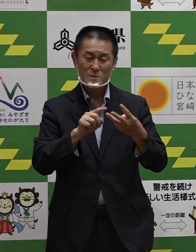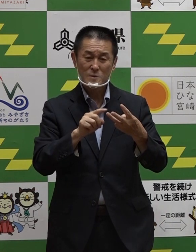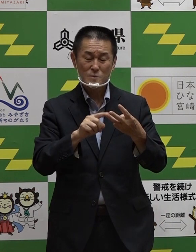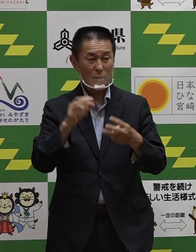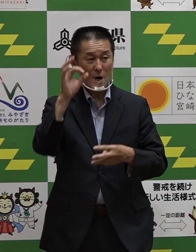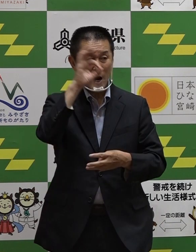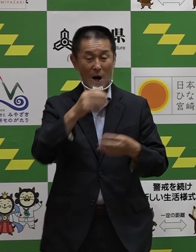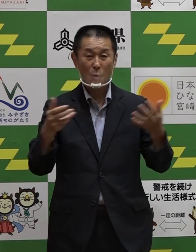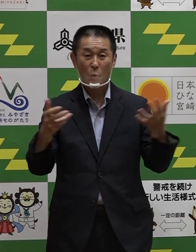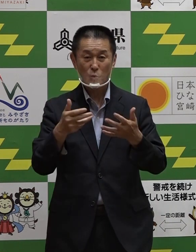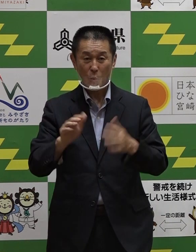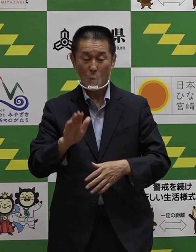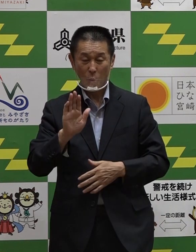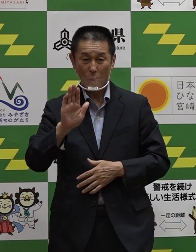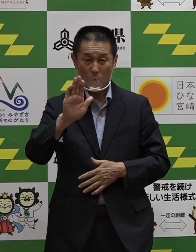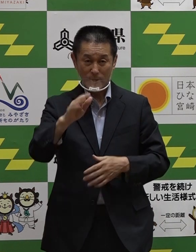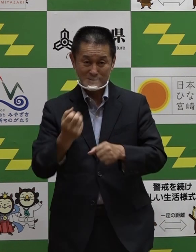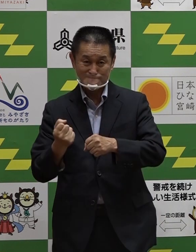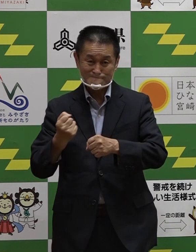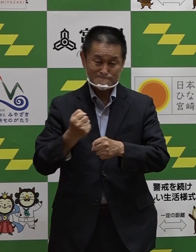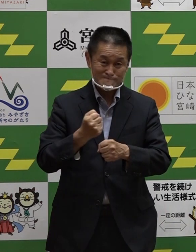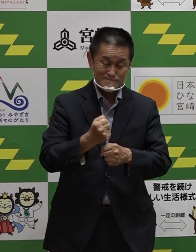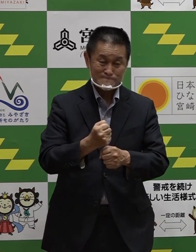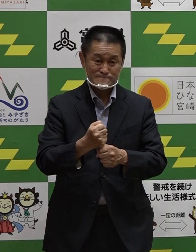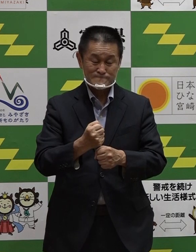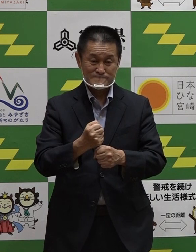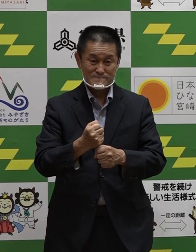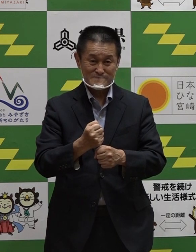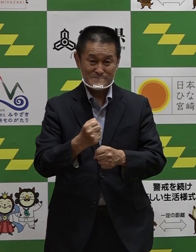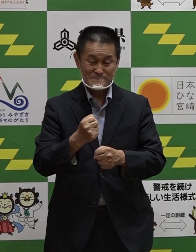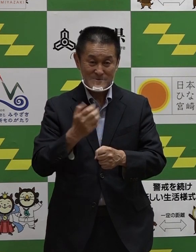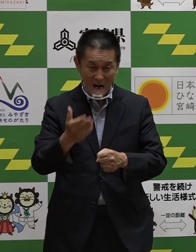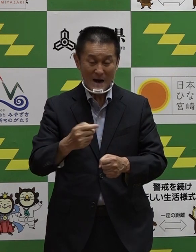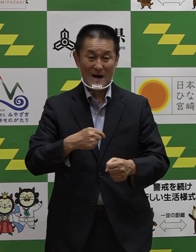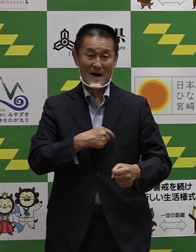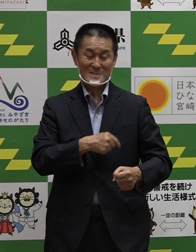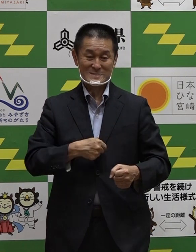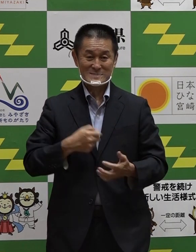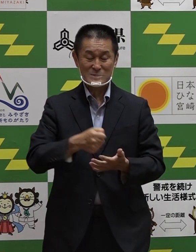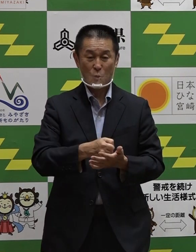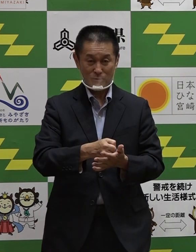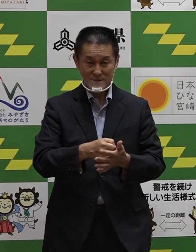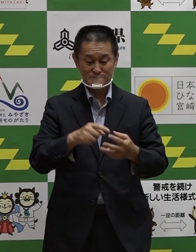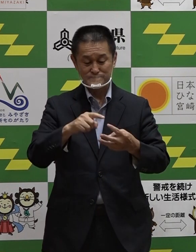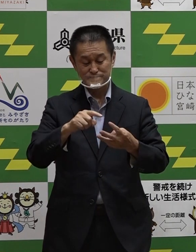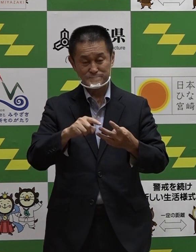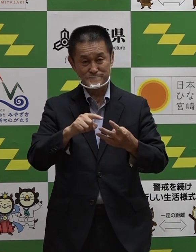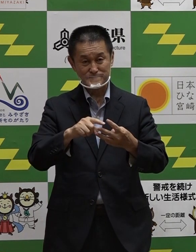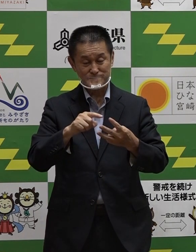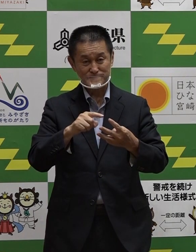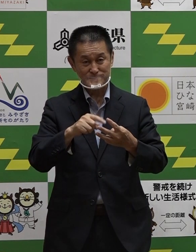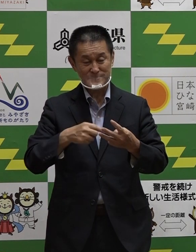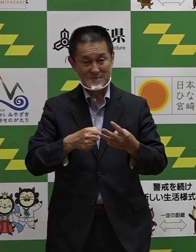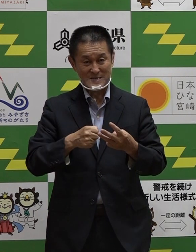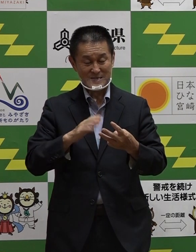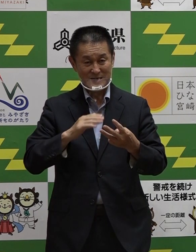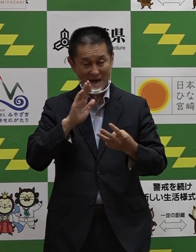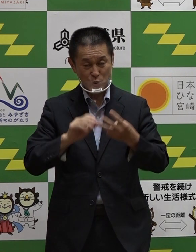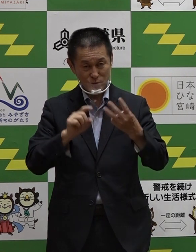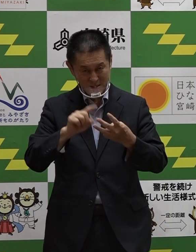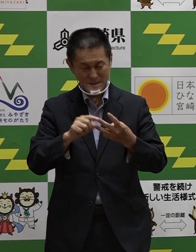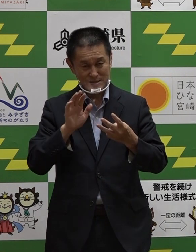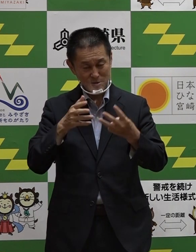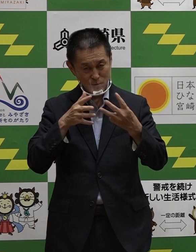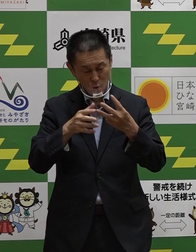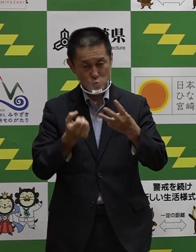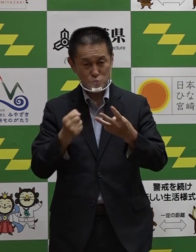観光業をこれからどう復活させていくのかという、その、まあ、意気込みを含めてですね、現 現状認識、先行きの見通し、ど